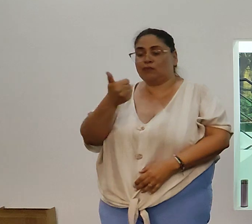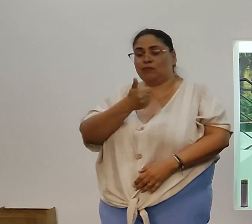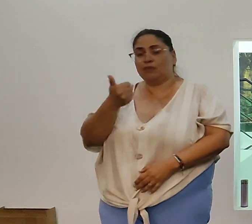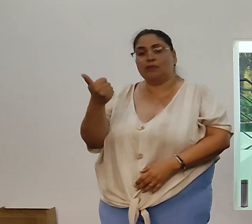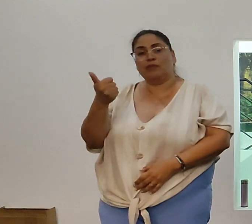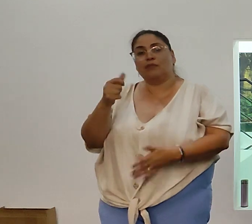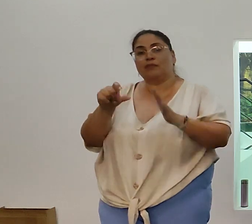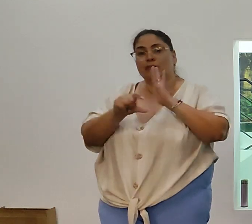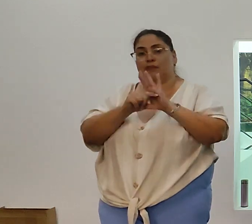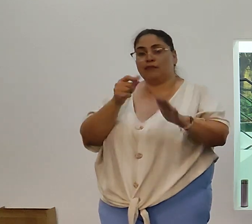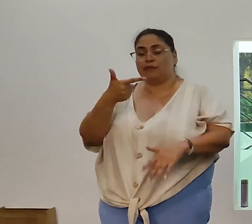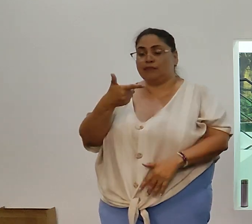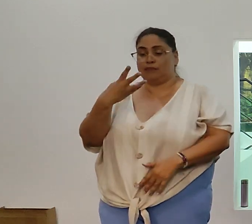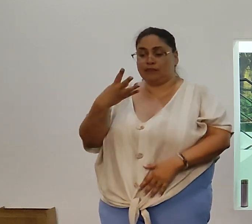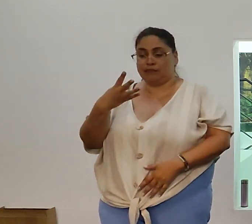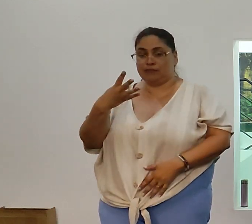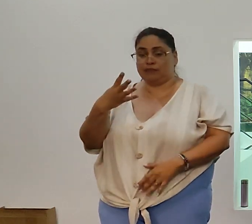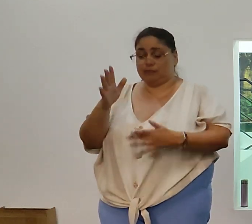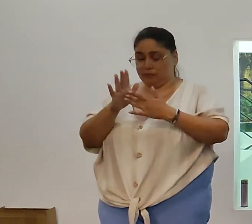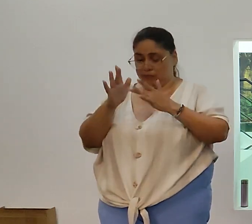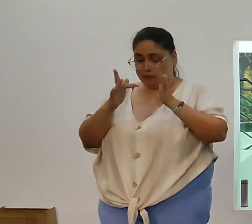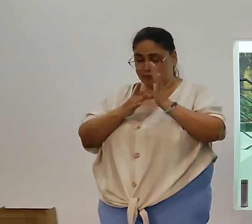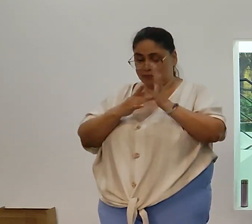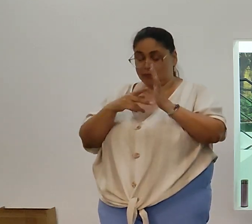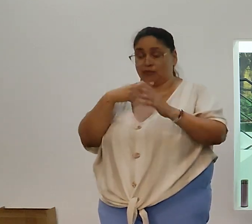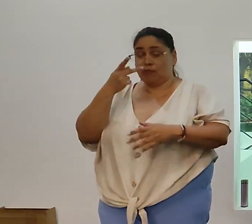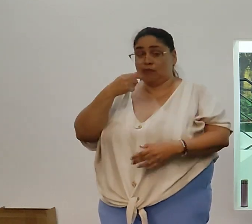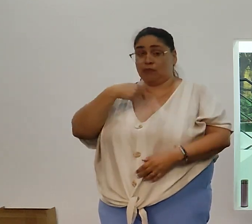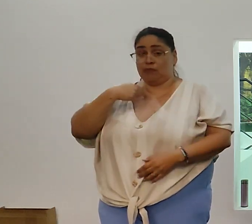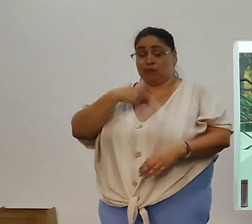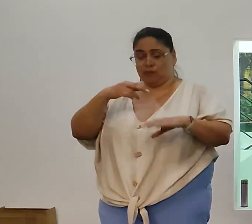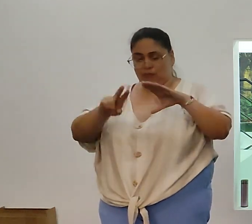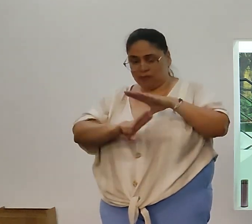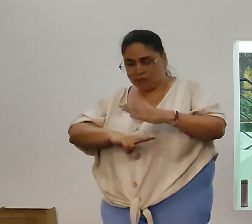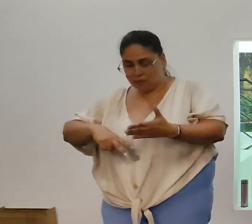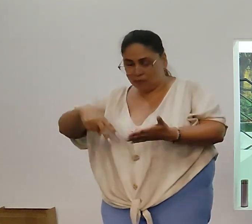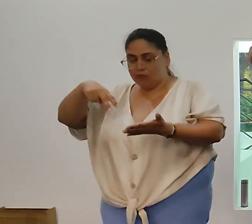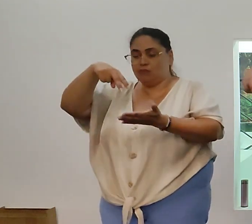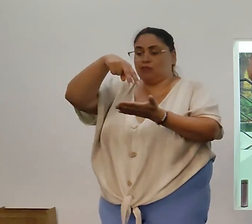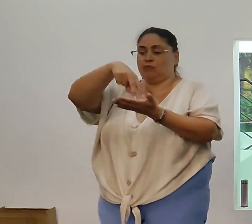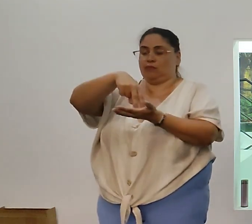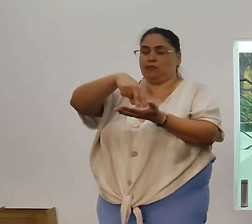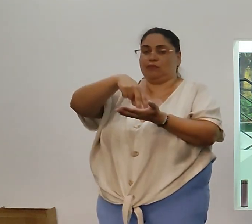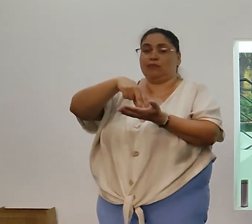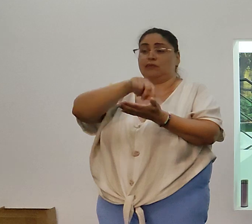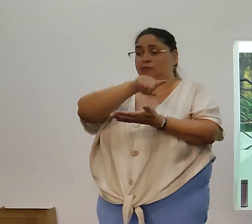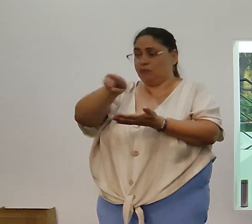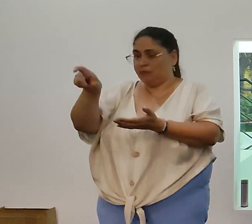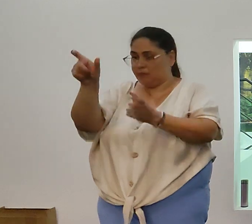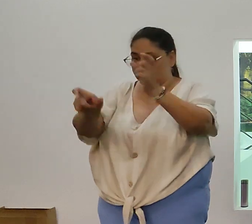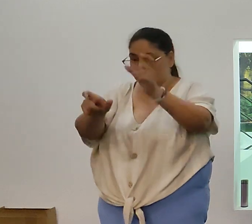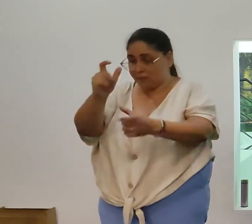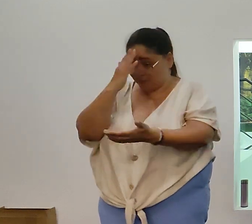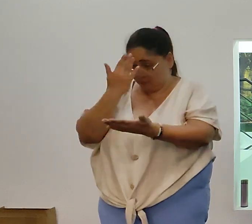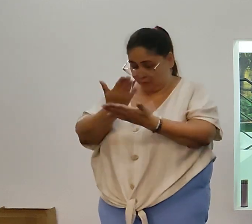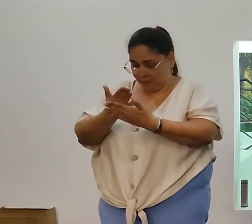sou a ressurreição e a vida. Aquele que crê em mim, ainda que esteja morto, viverá.